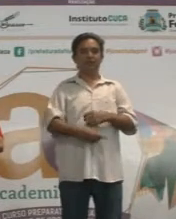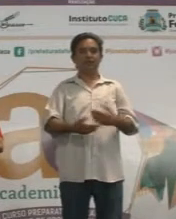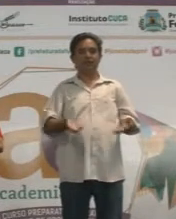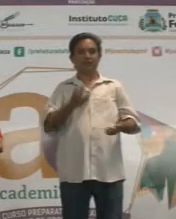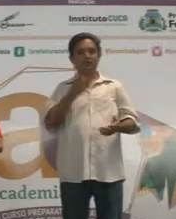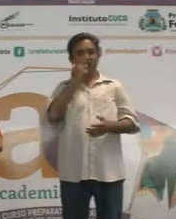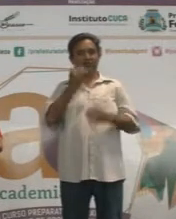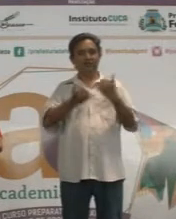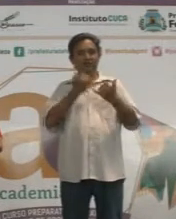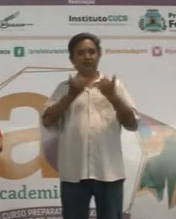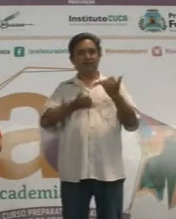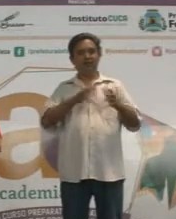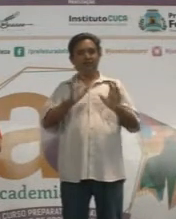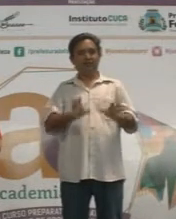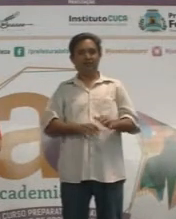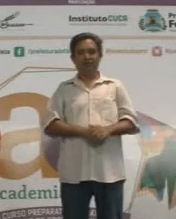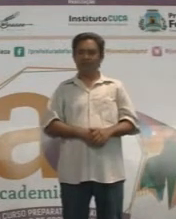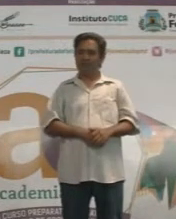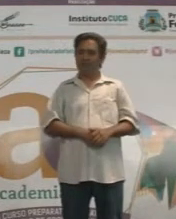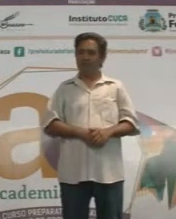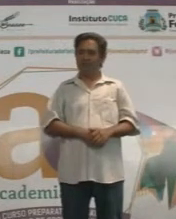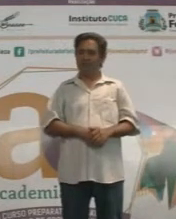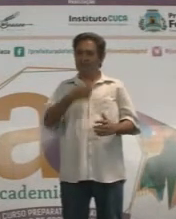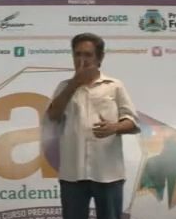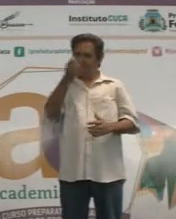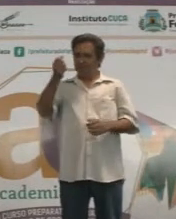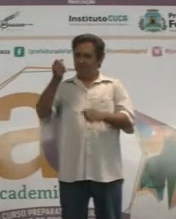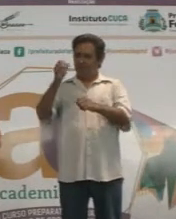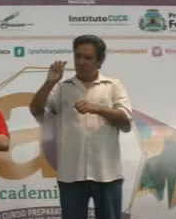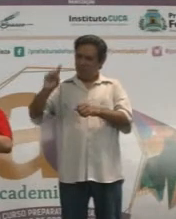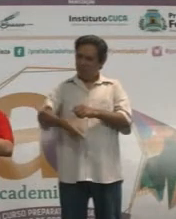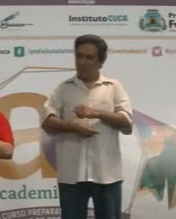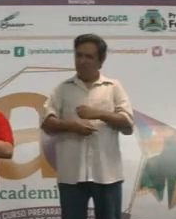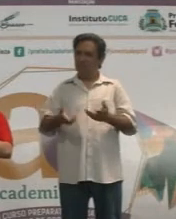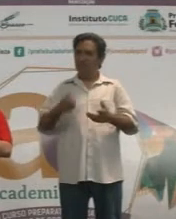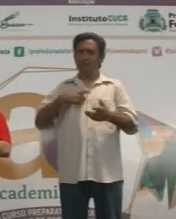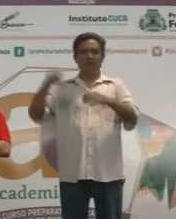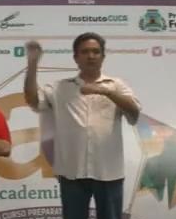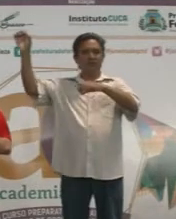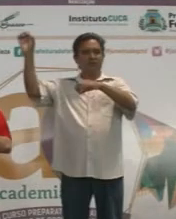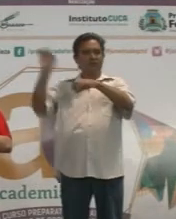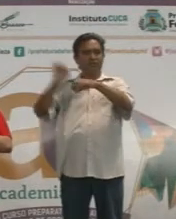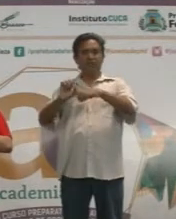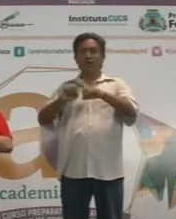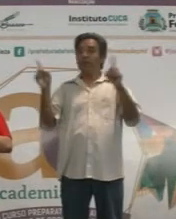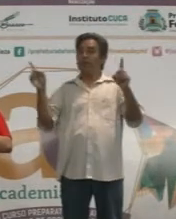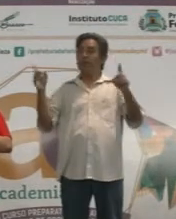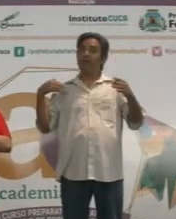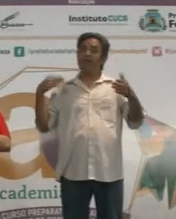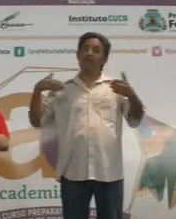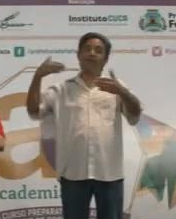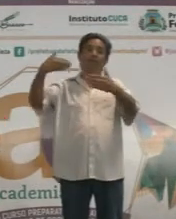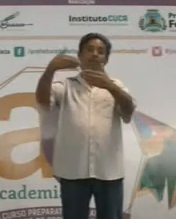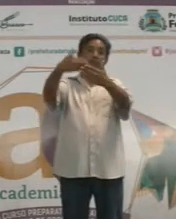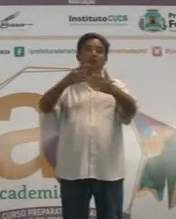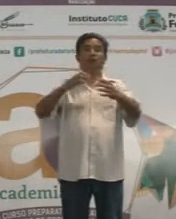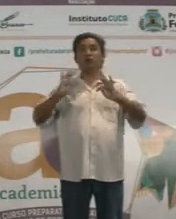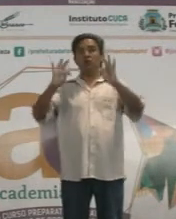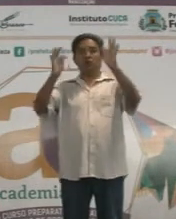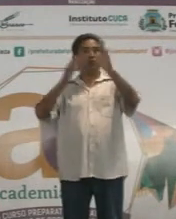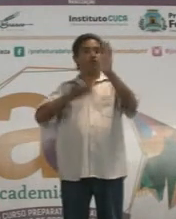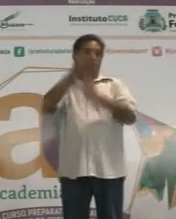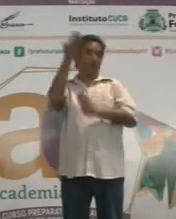Fica de uma gosto, né? Mas pelo barulho até 200 milhões de anos, tem mais heróis na Terra da Terra. Mas até lá, ainda tem tecnologia